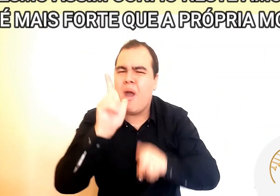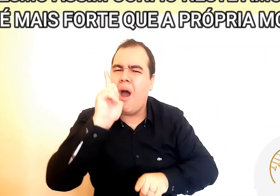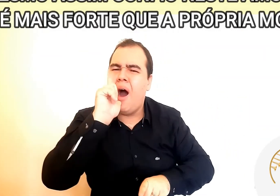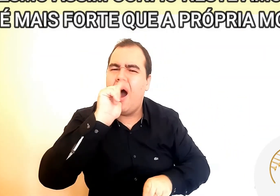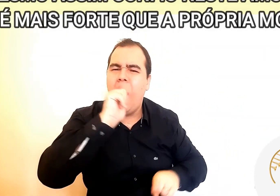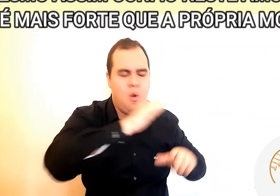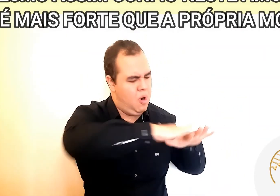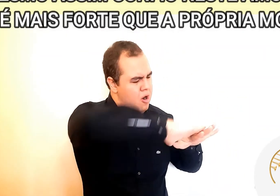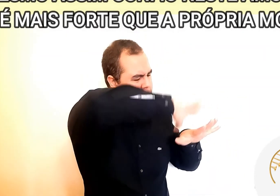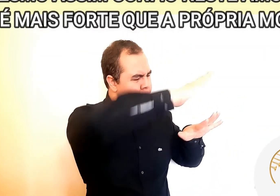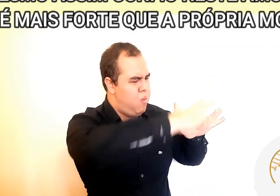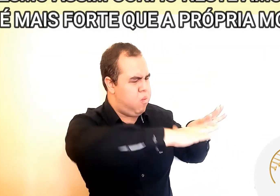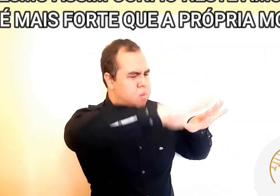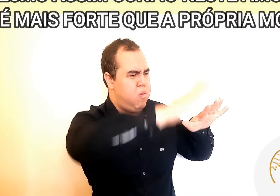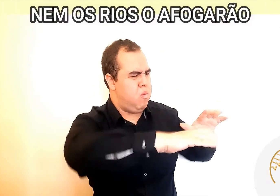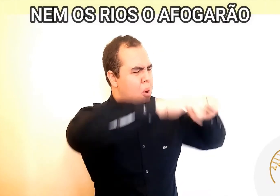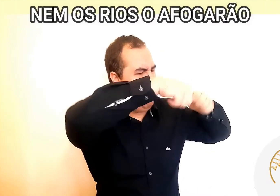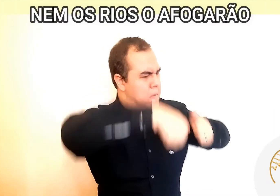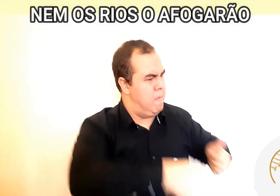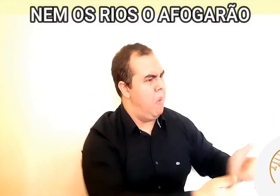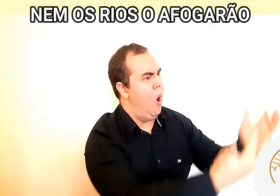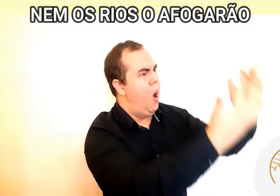morte. As muitas